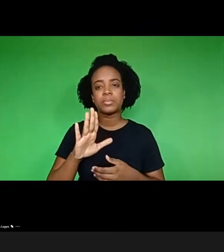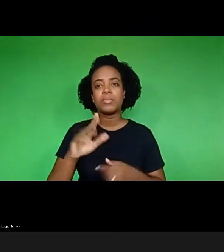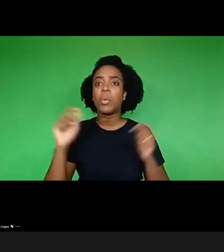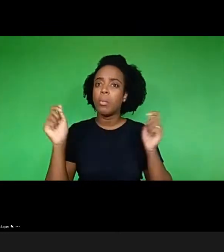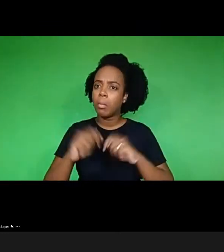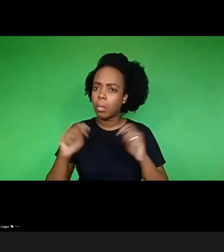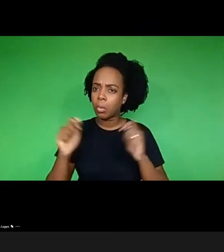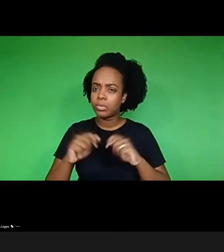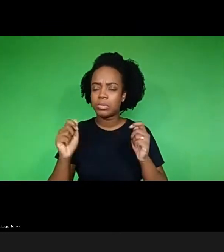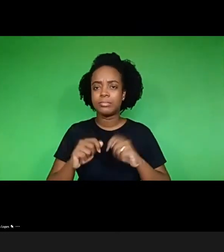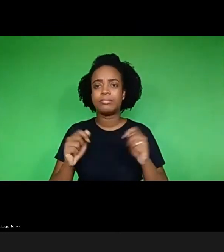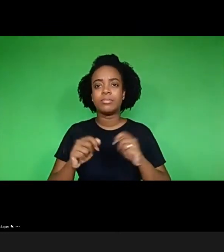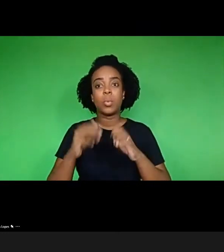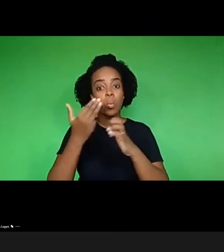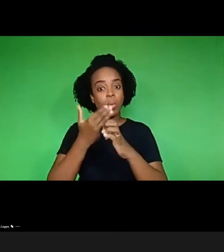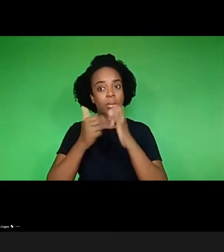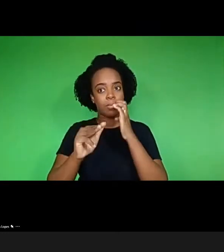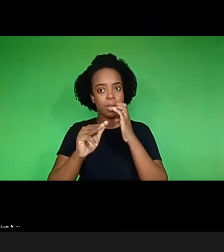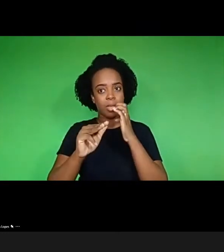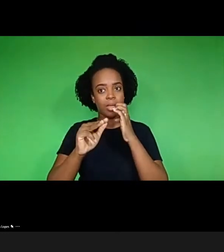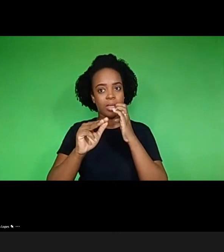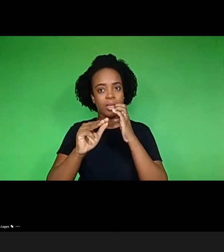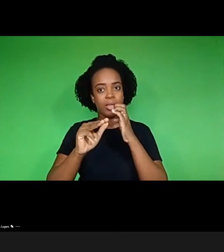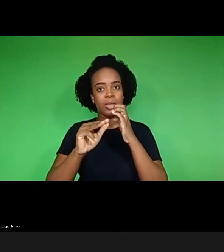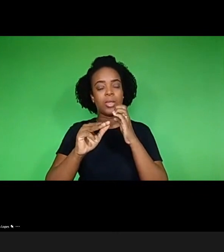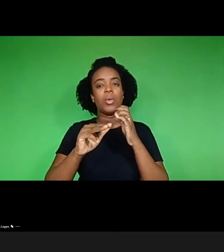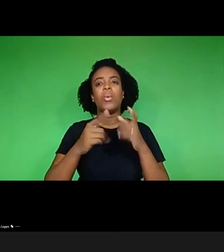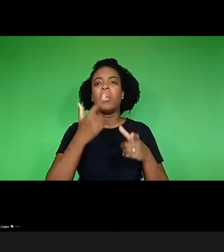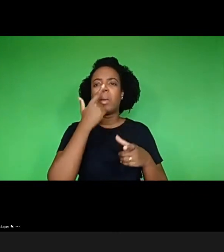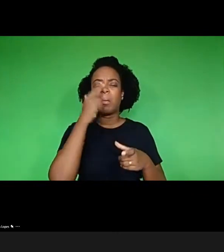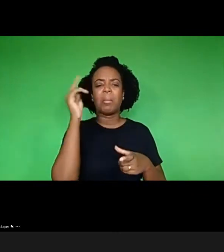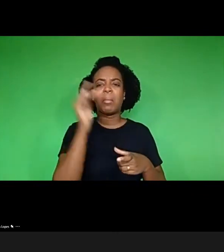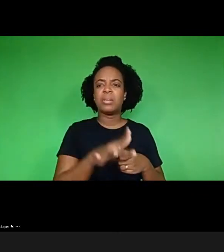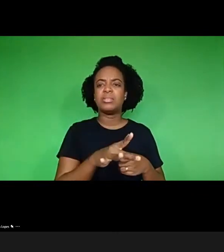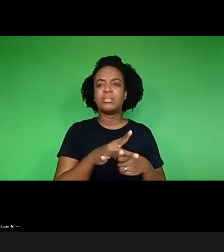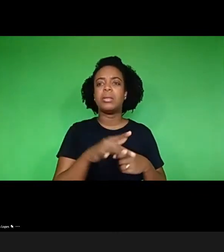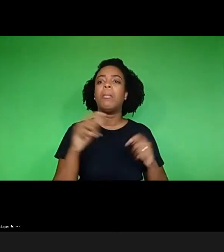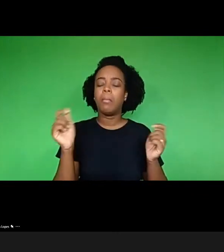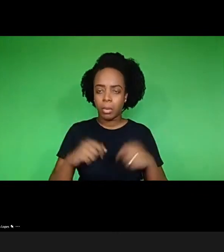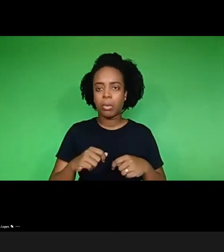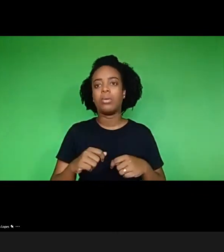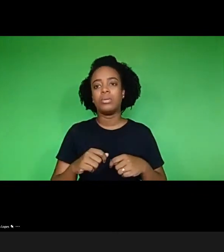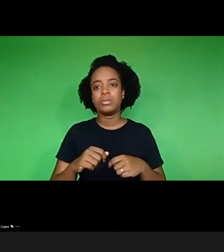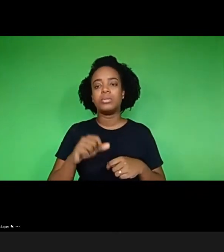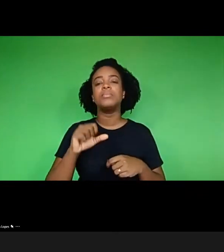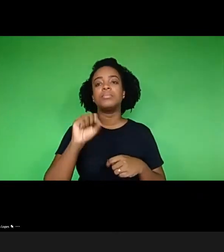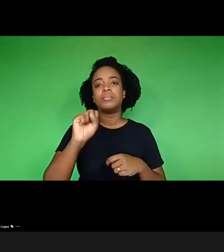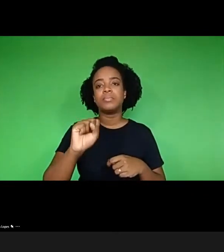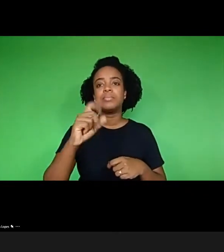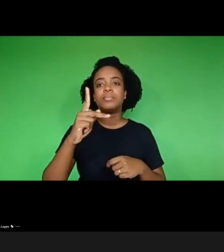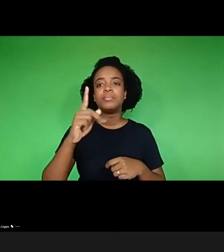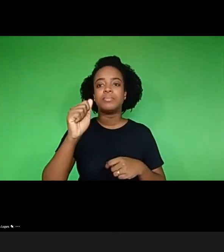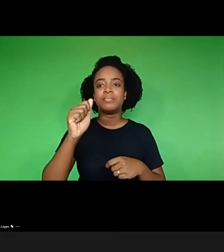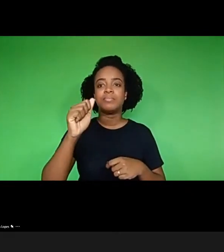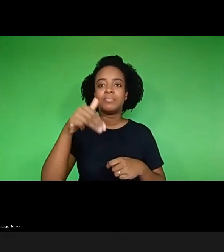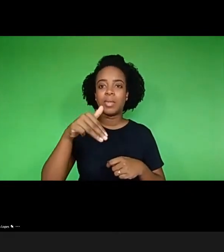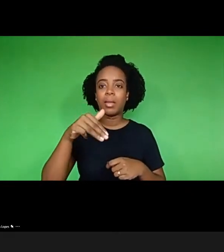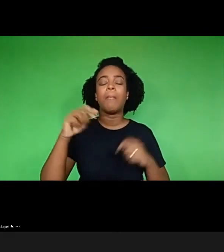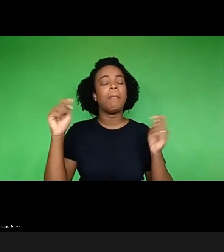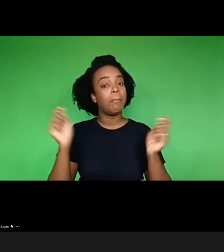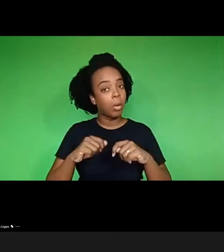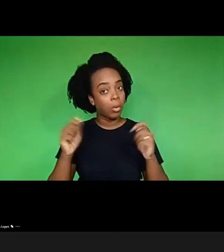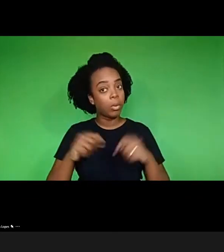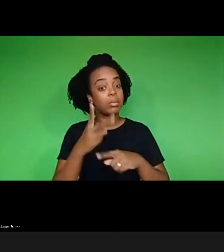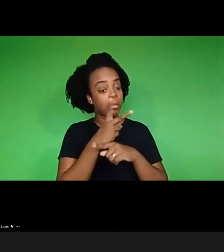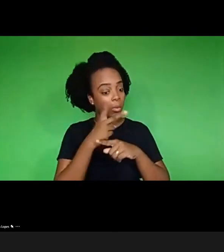para o spam. Então, observem. Professor, não chegou e-mail para mim, deu tudo certo, mas não chegou e-mail. Olhe se não foi para o spam. Às